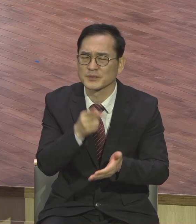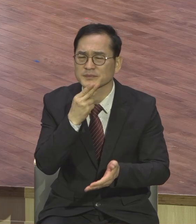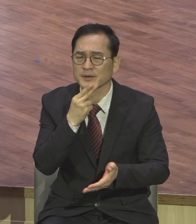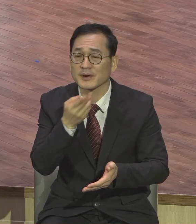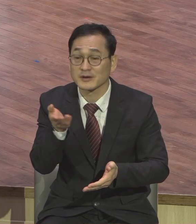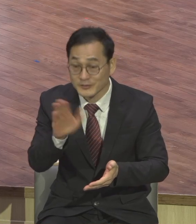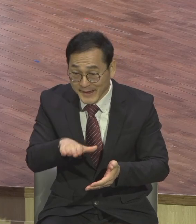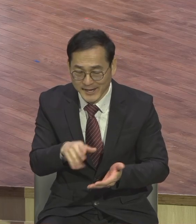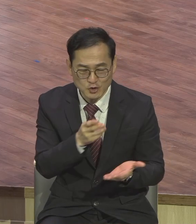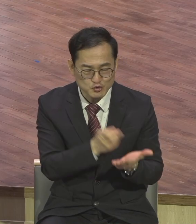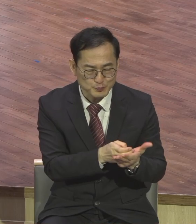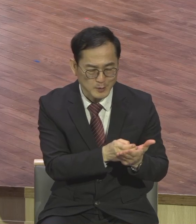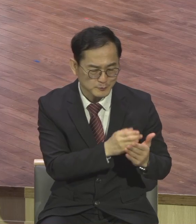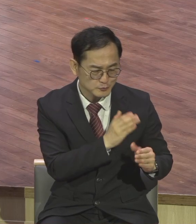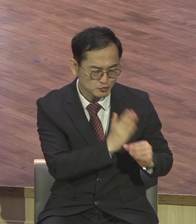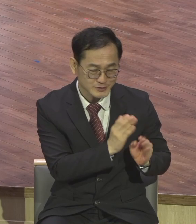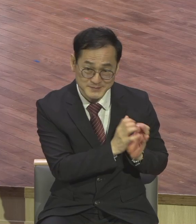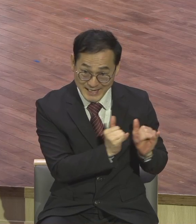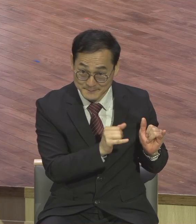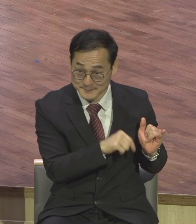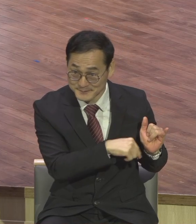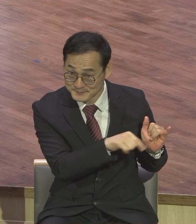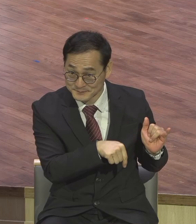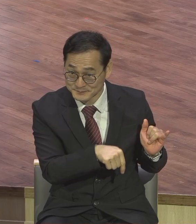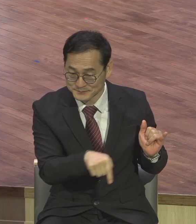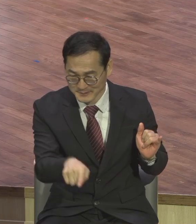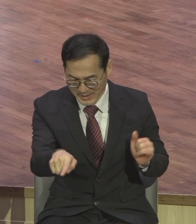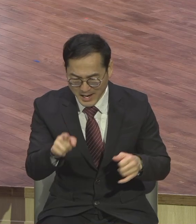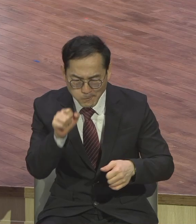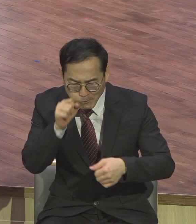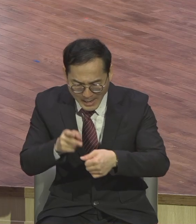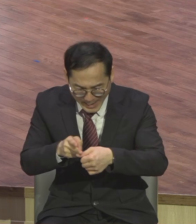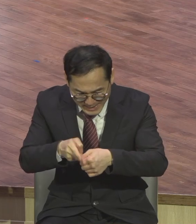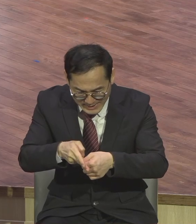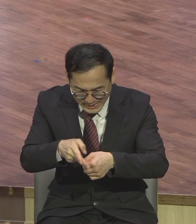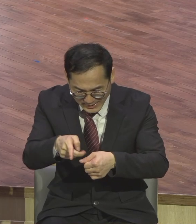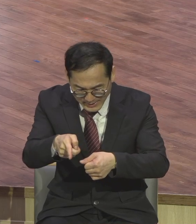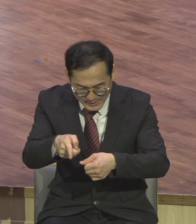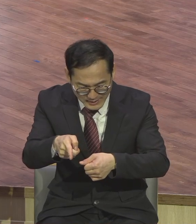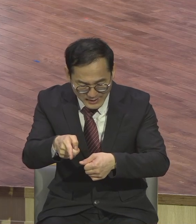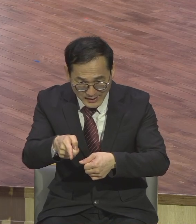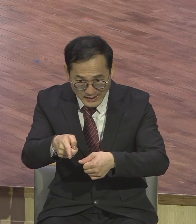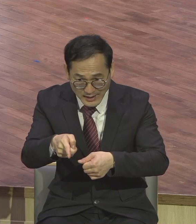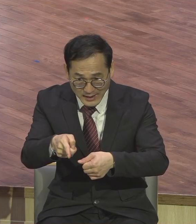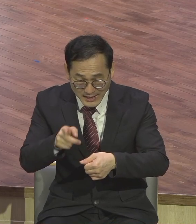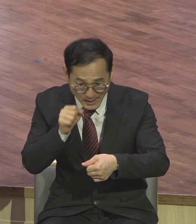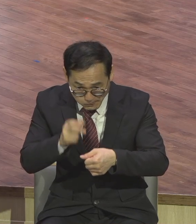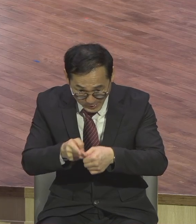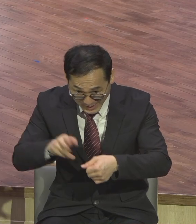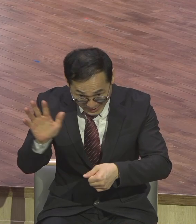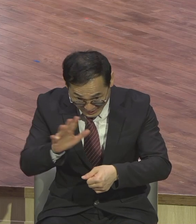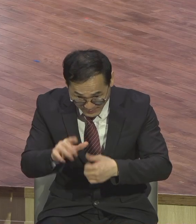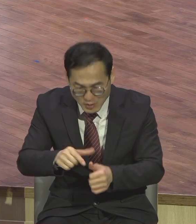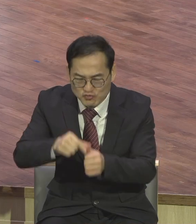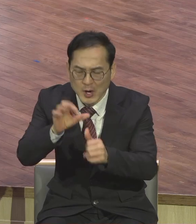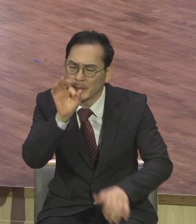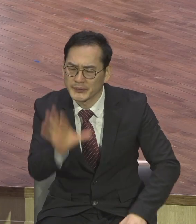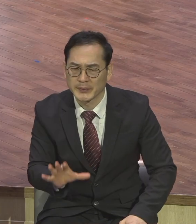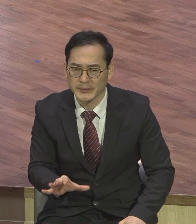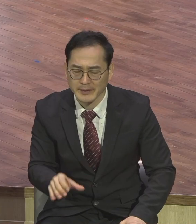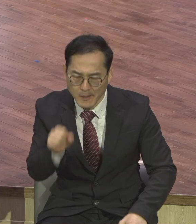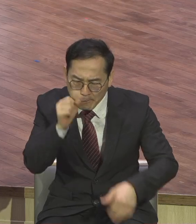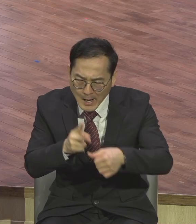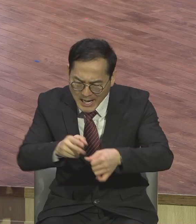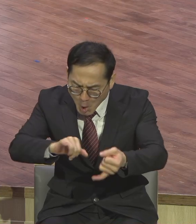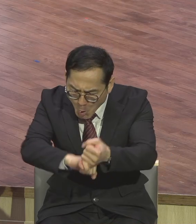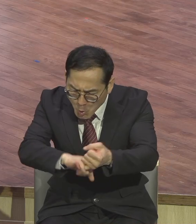문제는 율법주의자들이 이 할례 받는 것을 잘 들으세요. 구원의 조건으로 본 거예요. 구원.